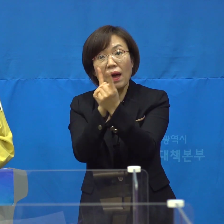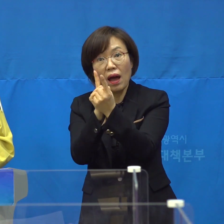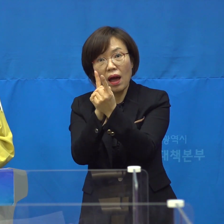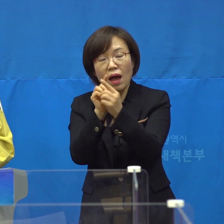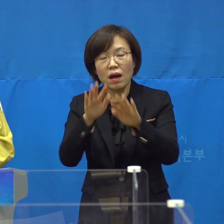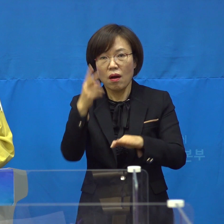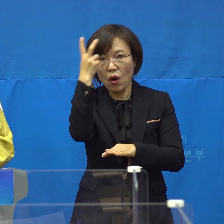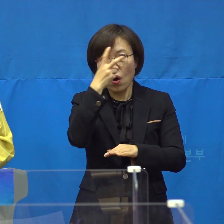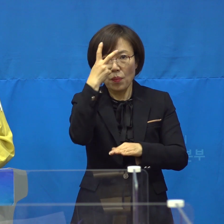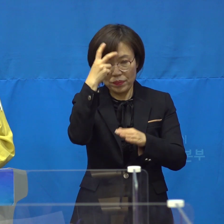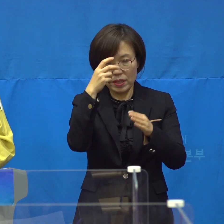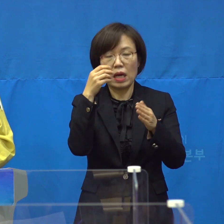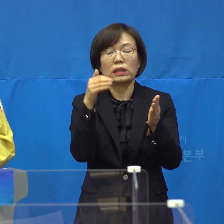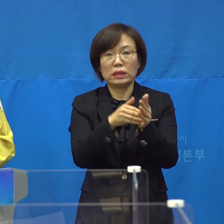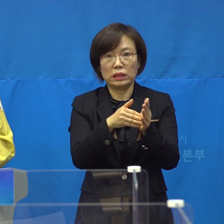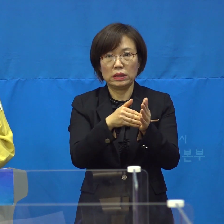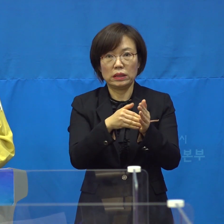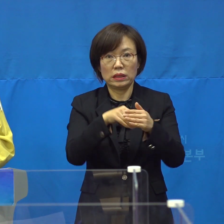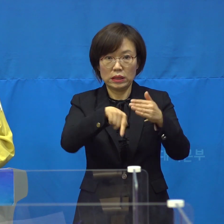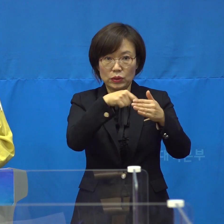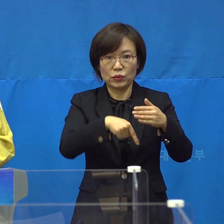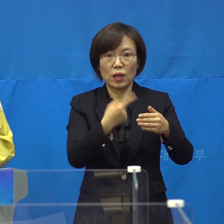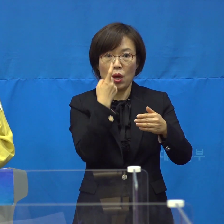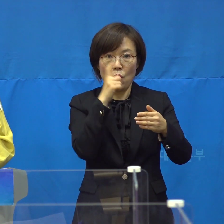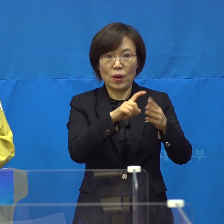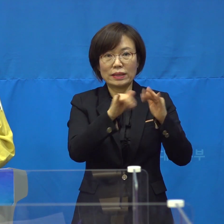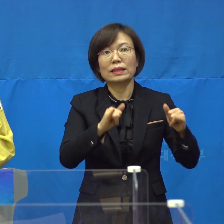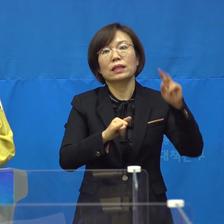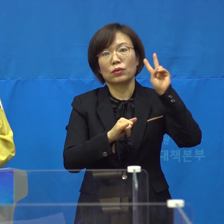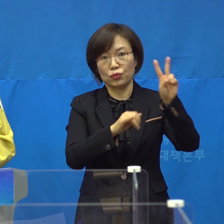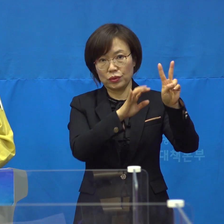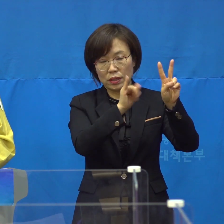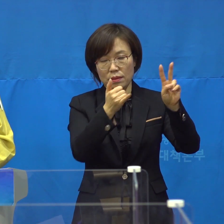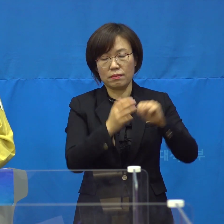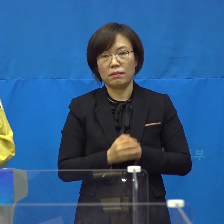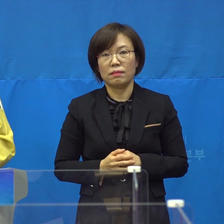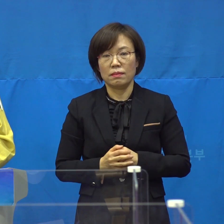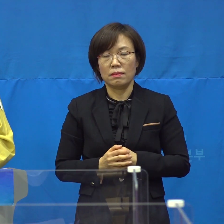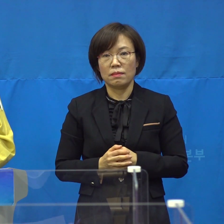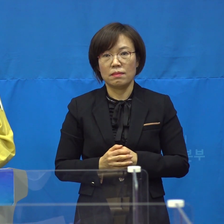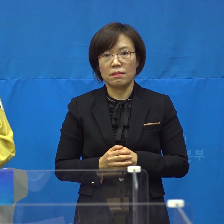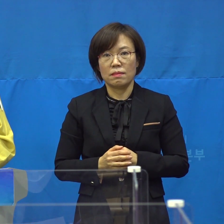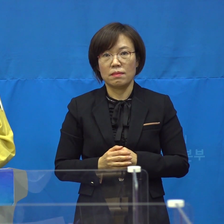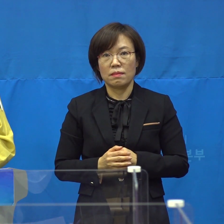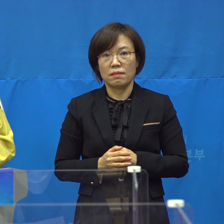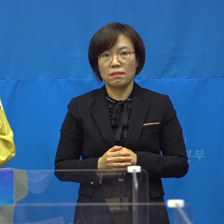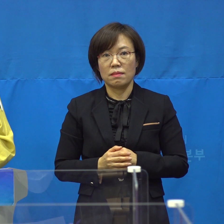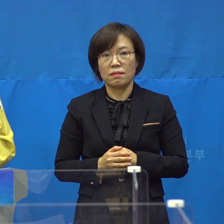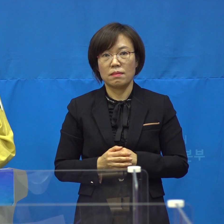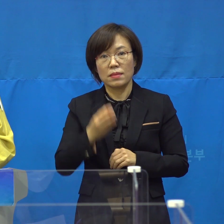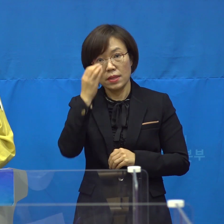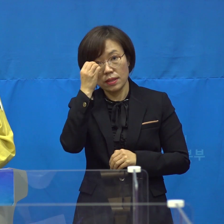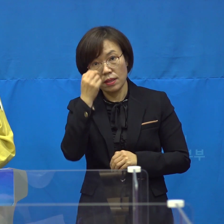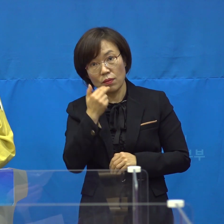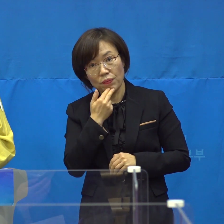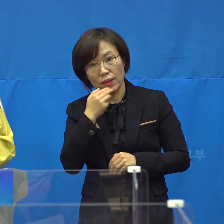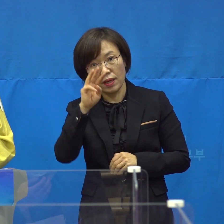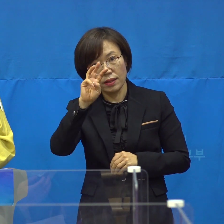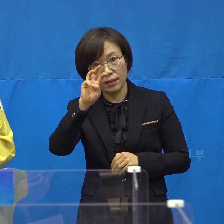대해서 검사를 했고 이 중에 양성 2명, 그 다음에